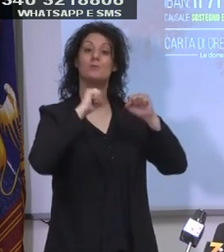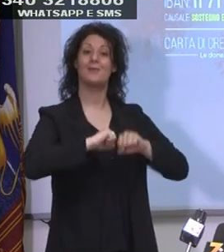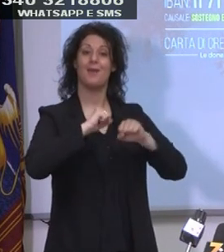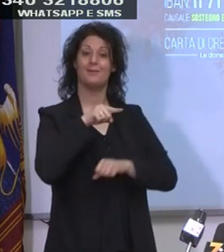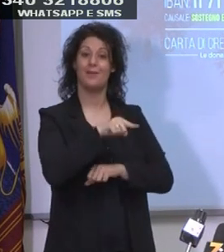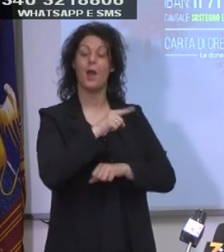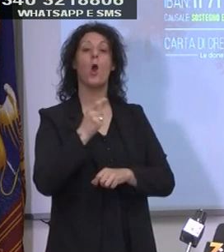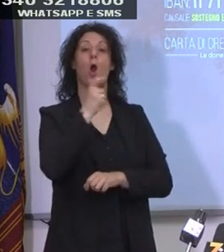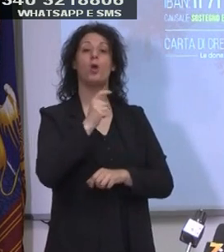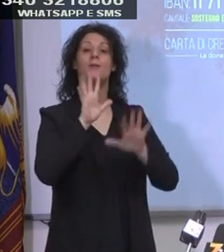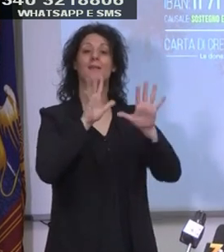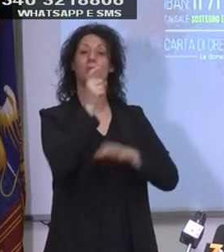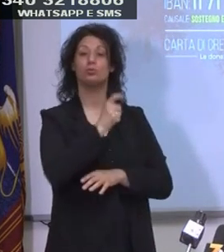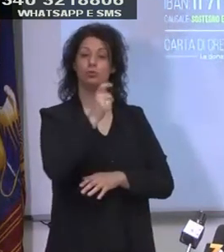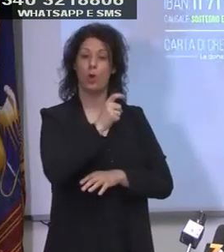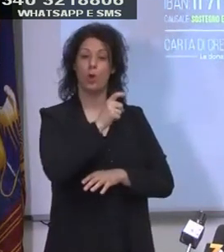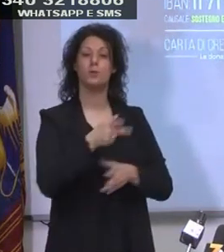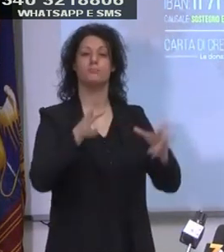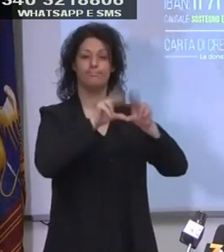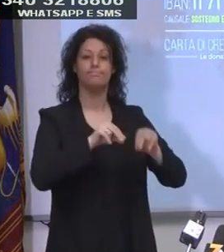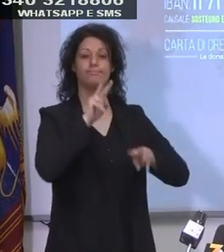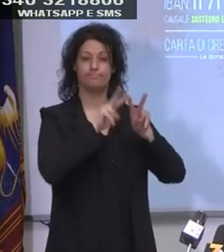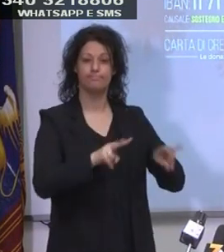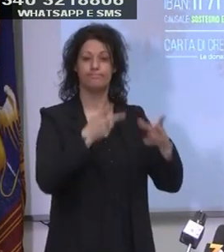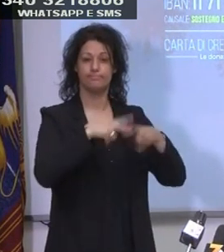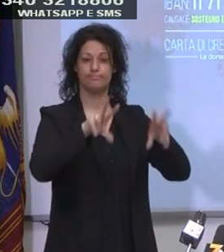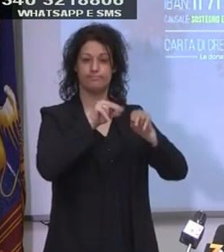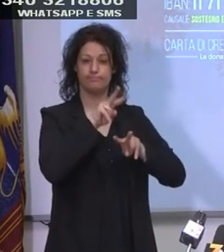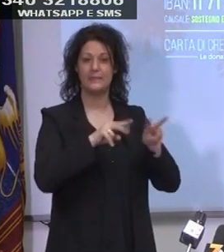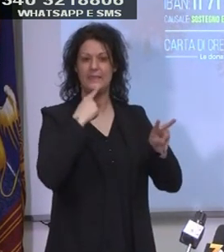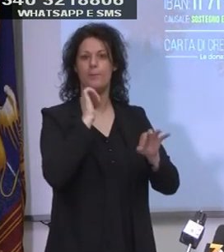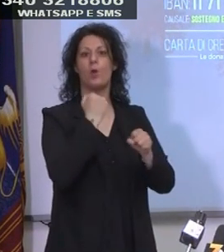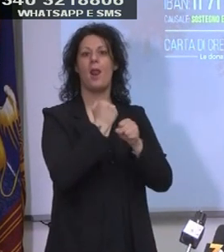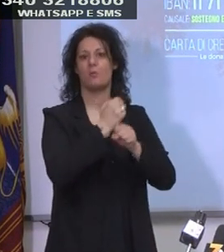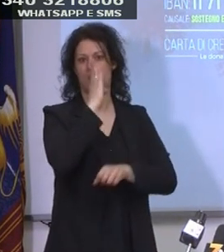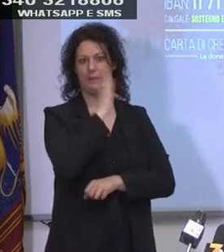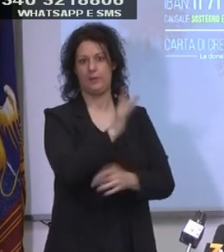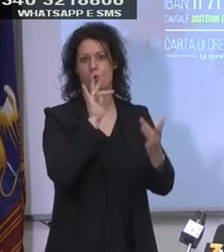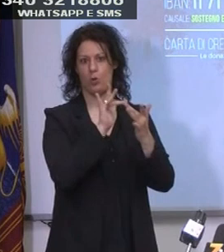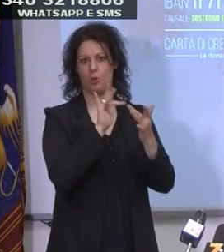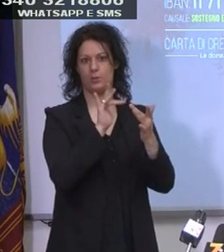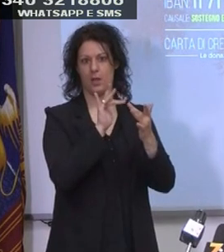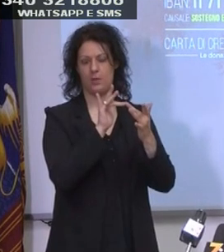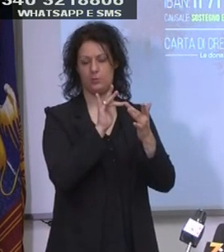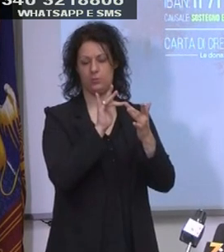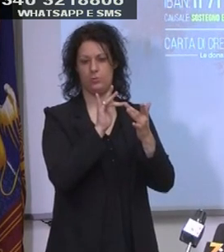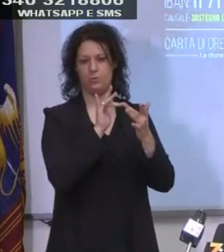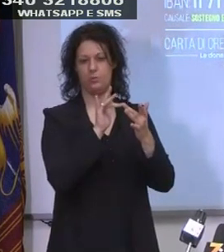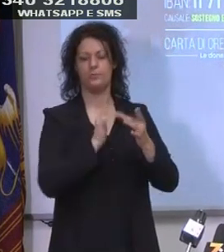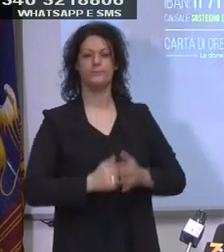ogni 10 giorni per quelli in prima linea, malattie infettive, intensive, eccetera, e poi gli altri alla volta dei 20